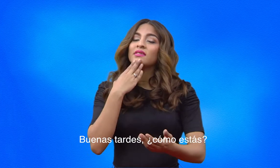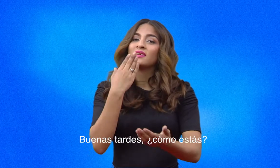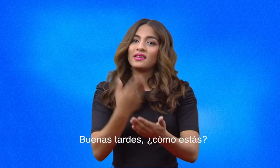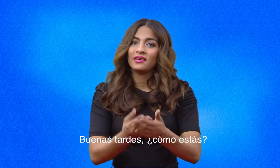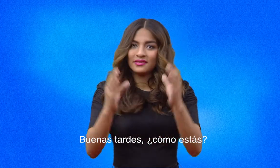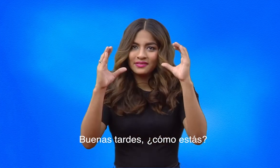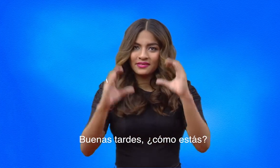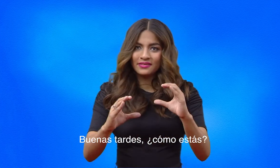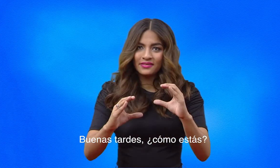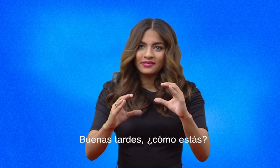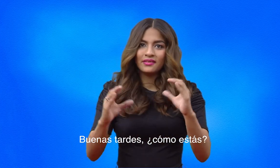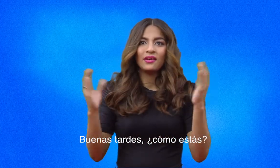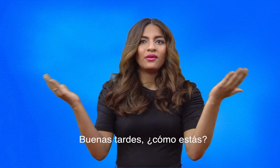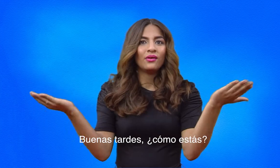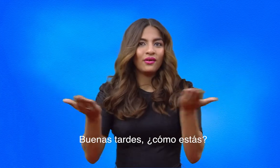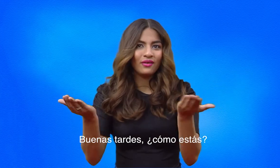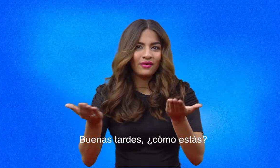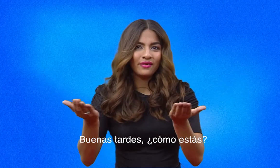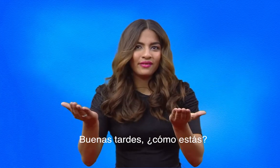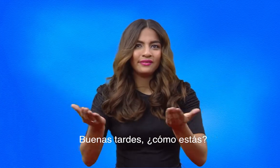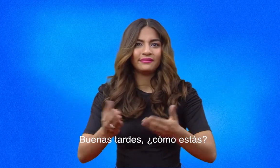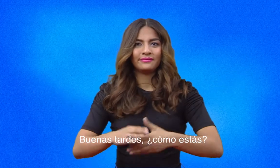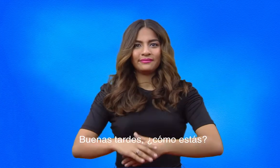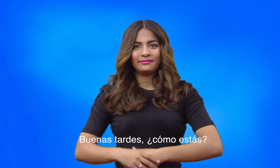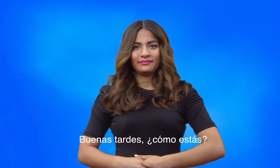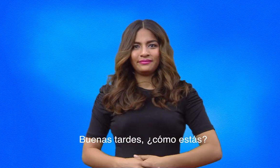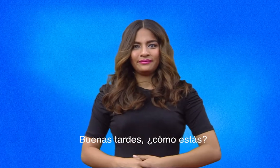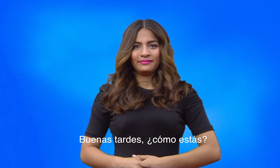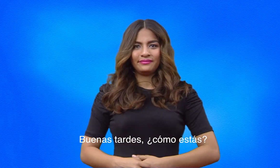Buenas tardes. ¿Cómo estás?